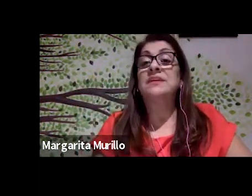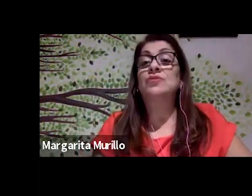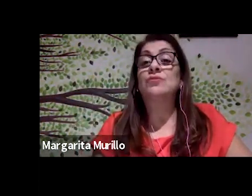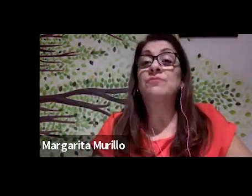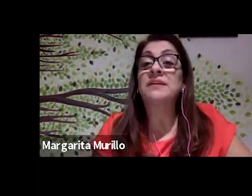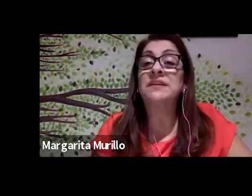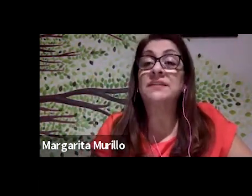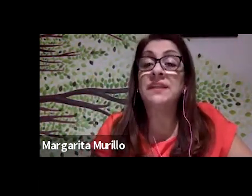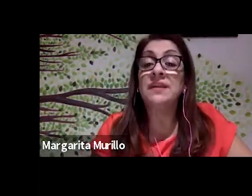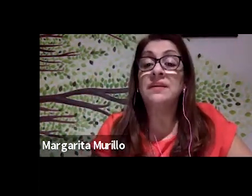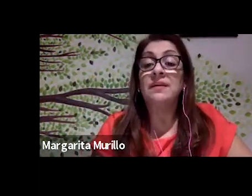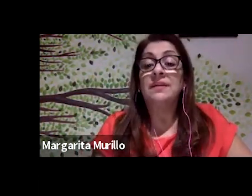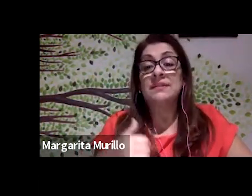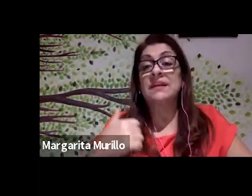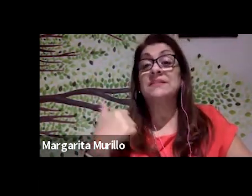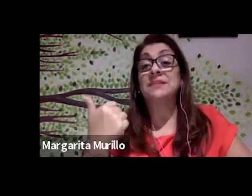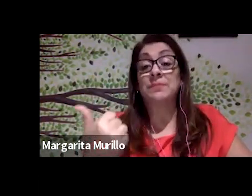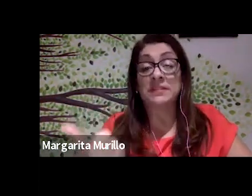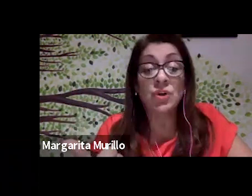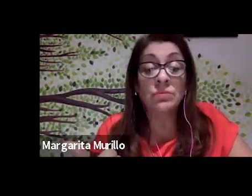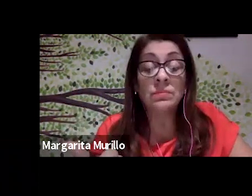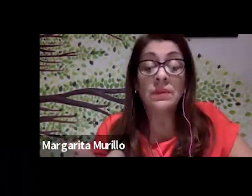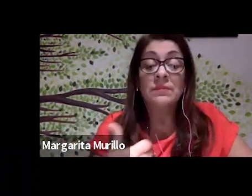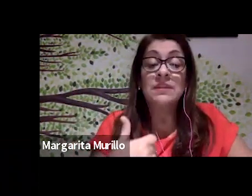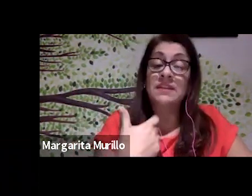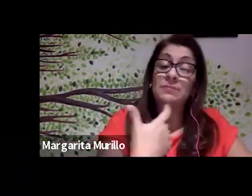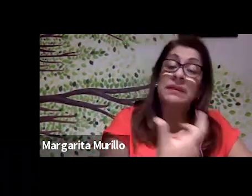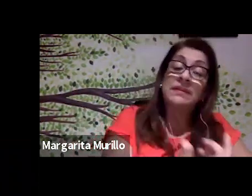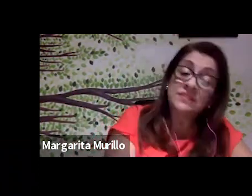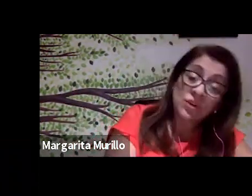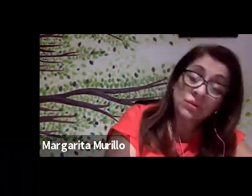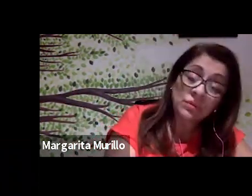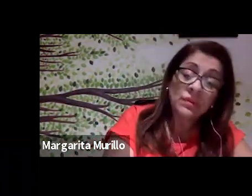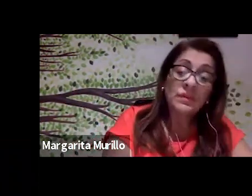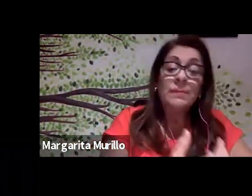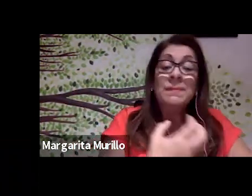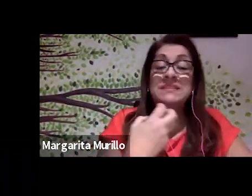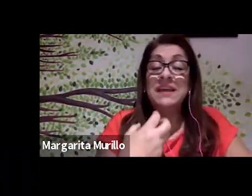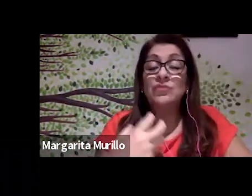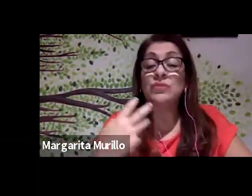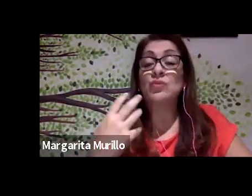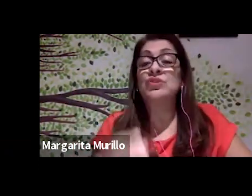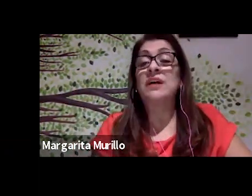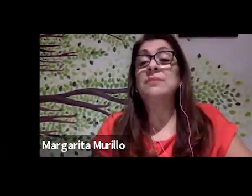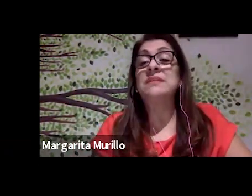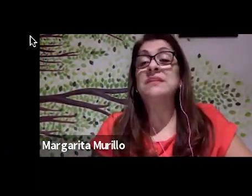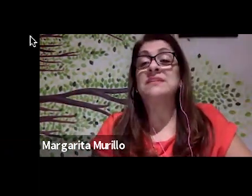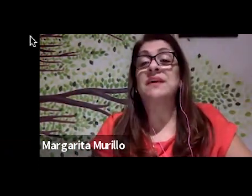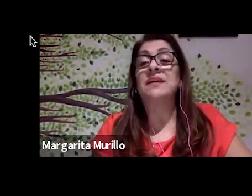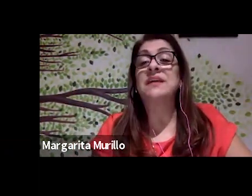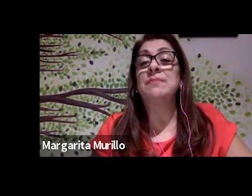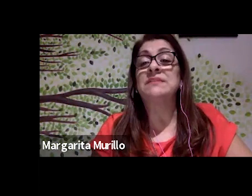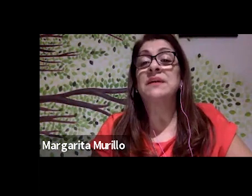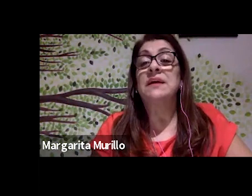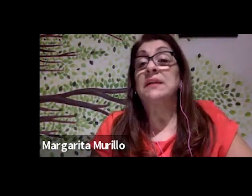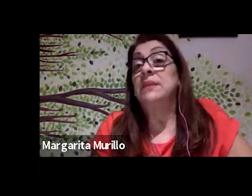deseas confianza en ti deseas aceptación deseas validación me siento escuchada en mis